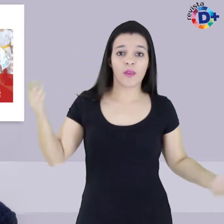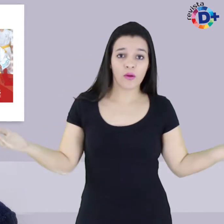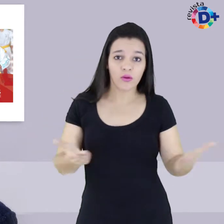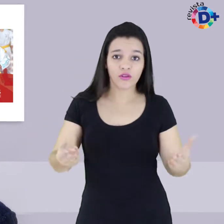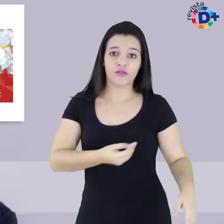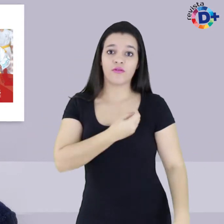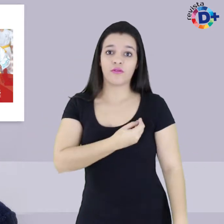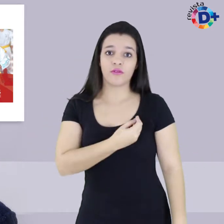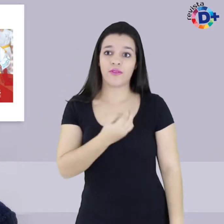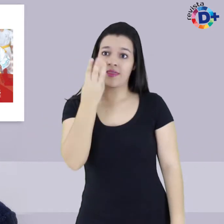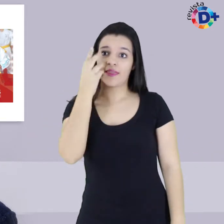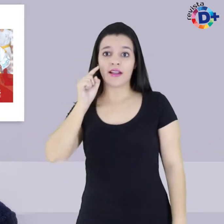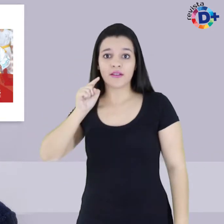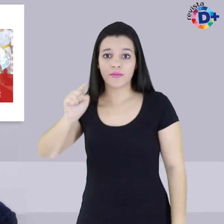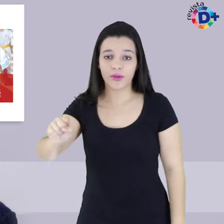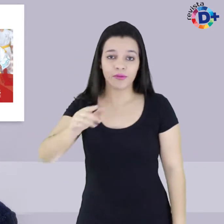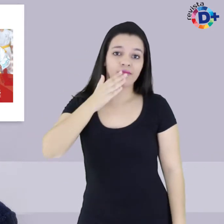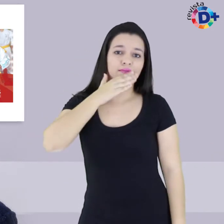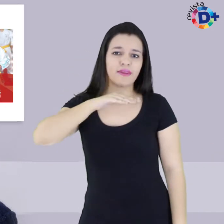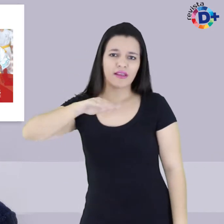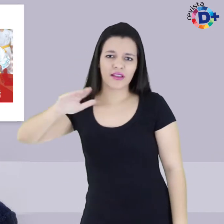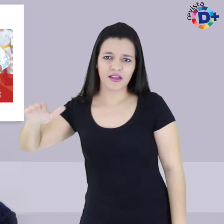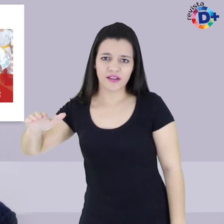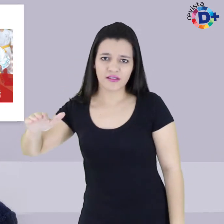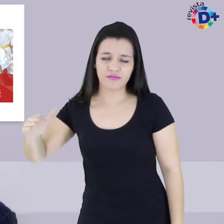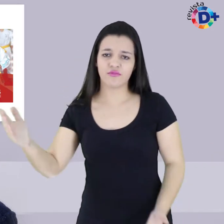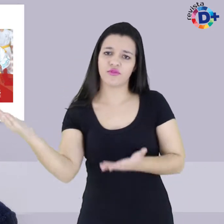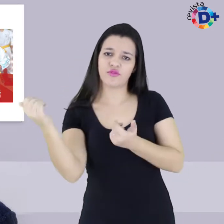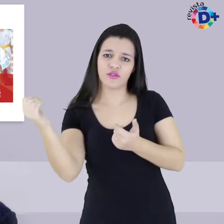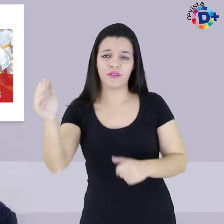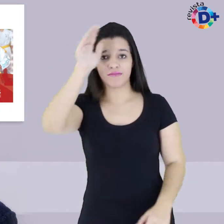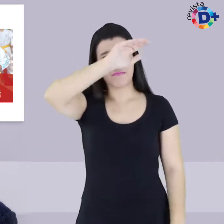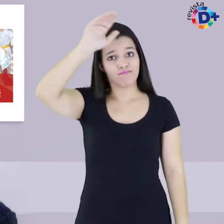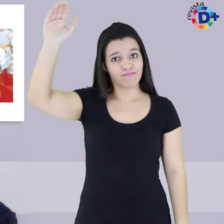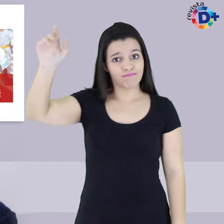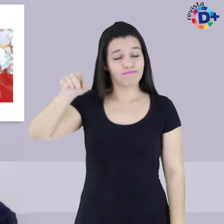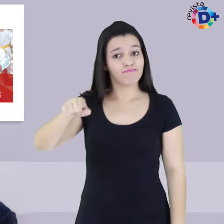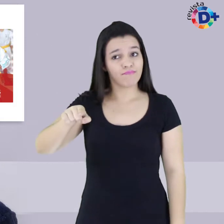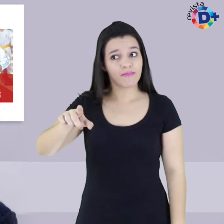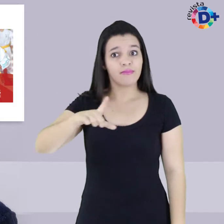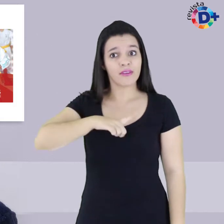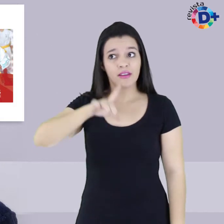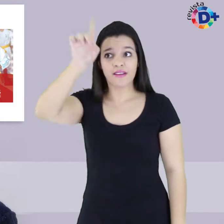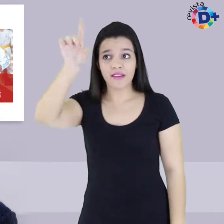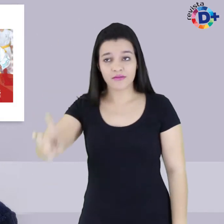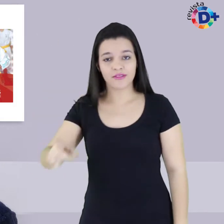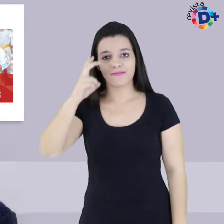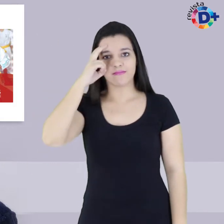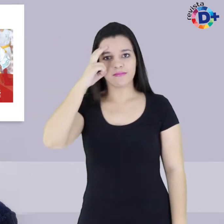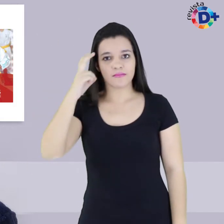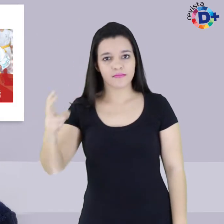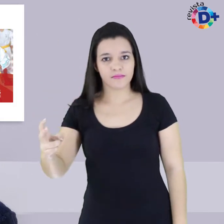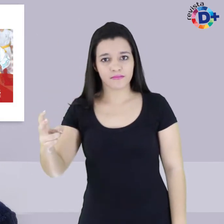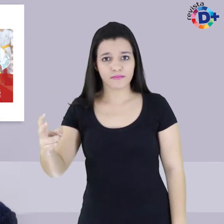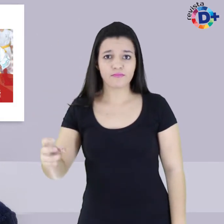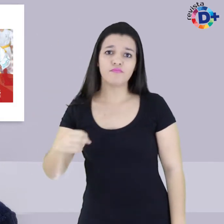3 mil crianças, jovens e adultos com deficiência intelectual ou que se encontram